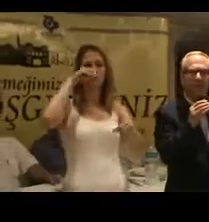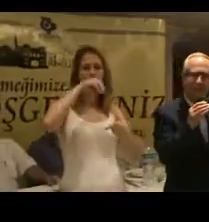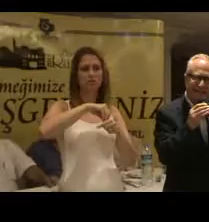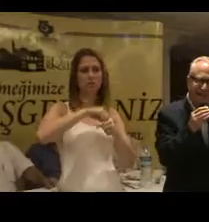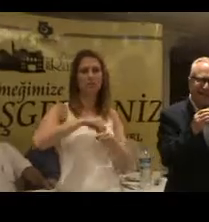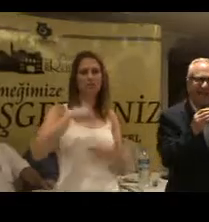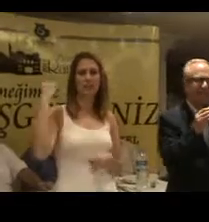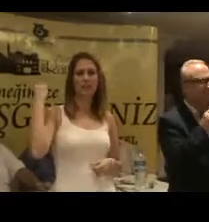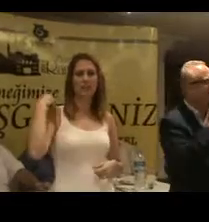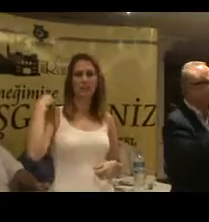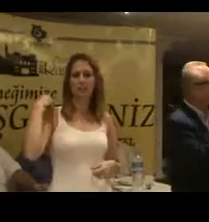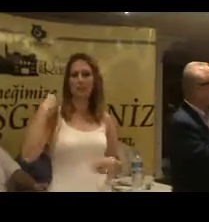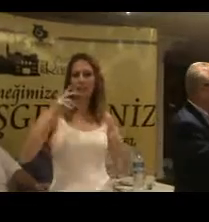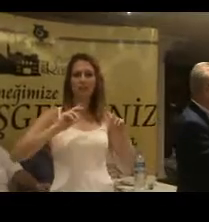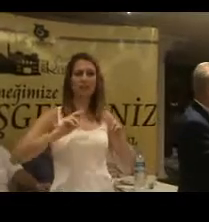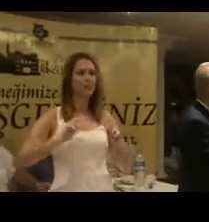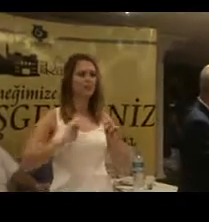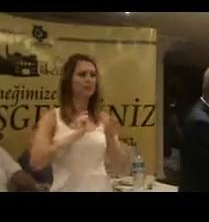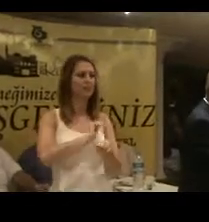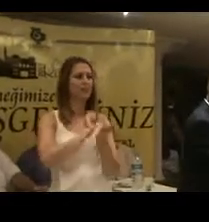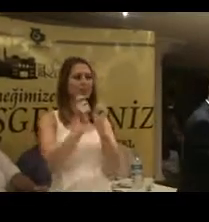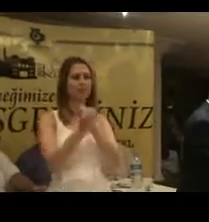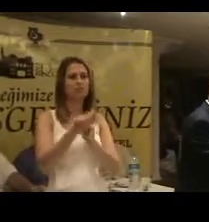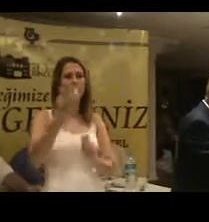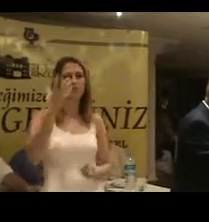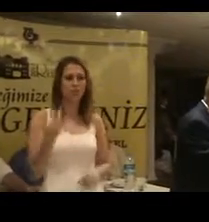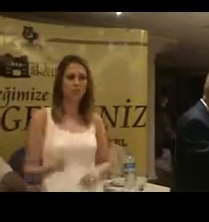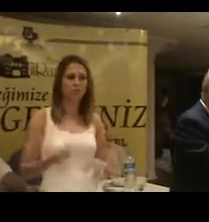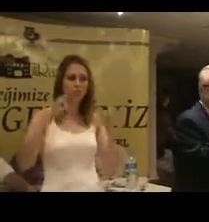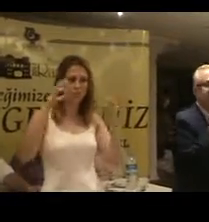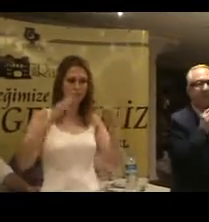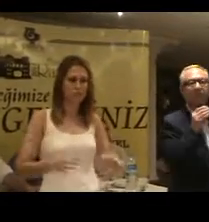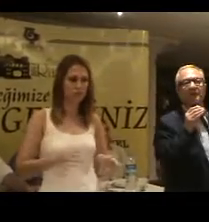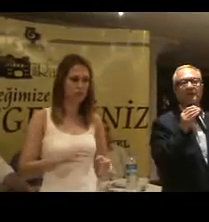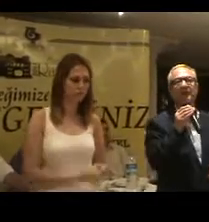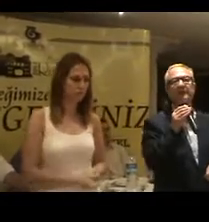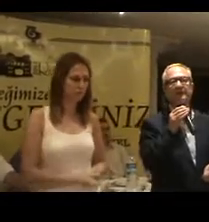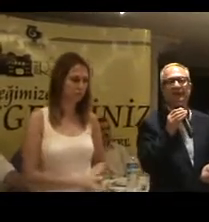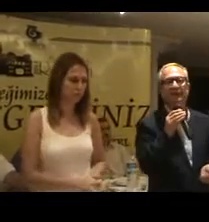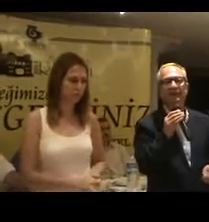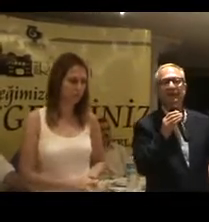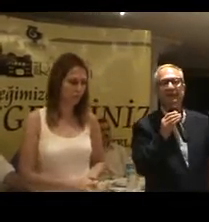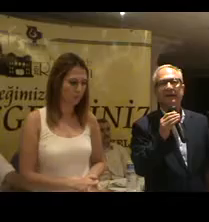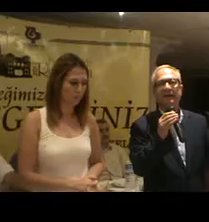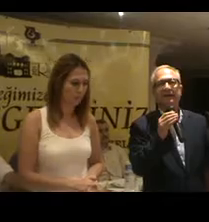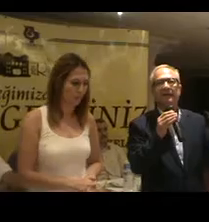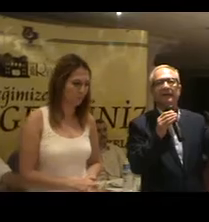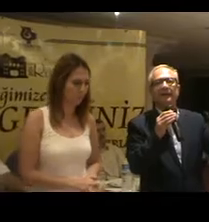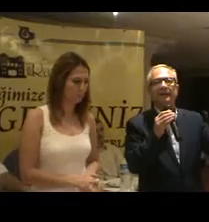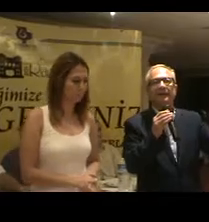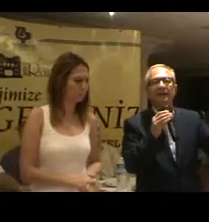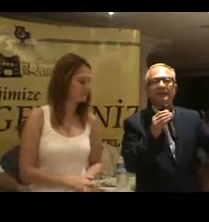uygun iyileştirmelerle birlikte o konuda da ciddi bir gelişim kaydedildi.